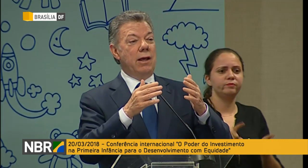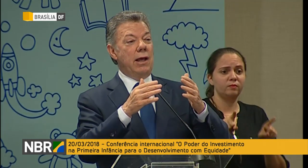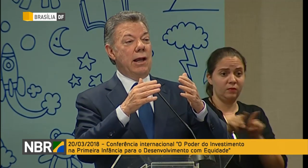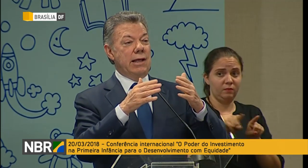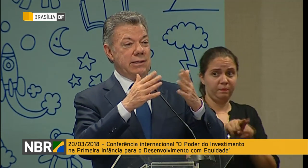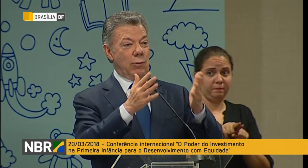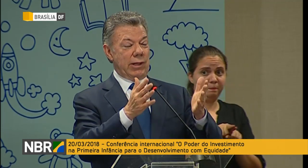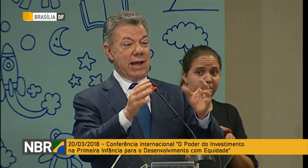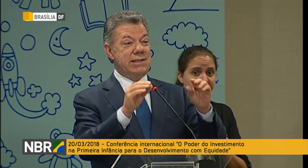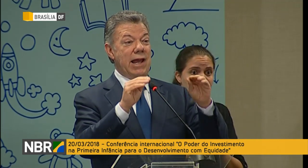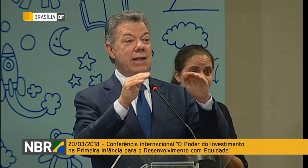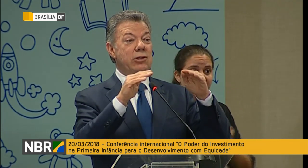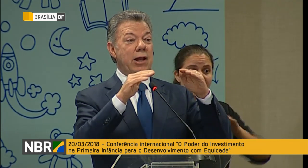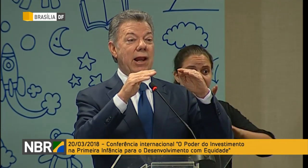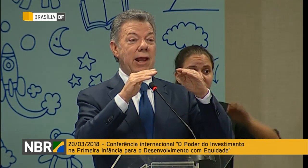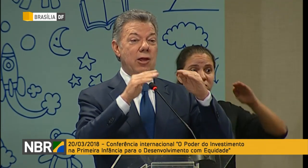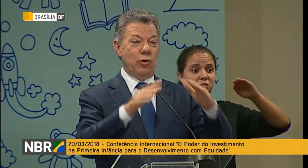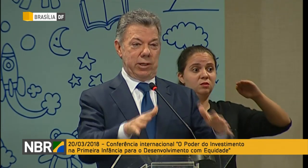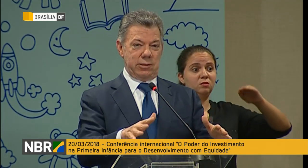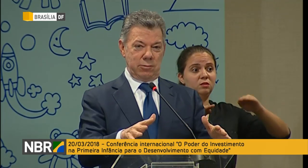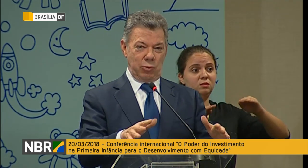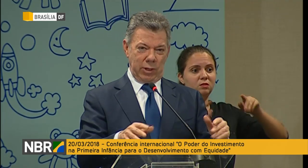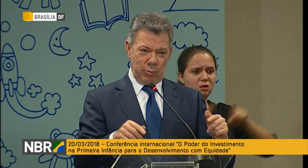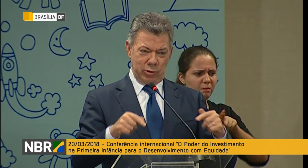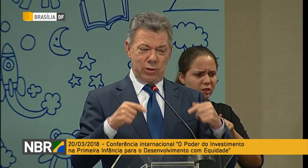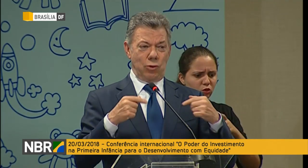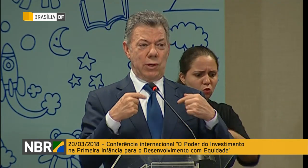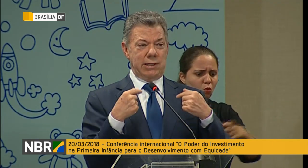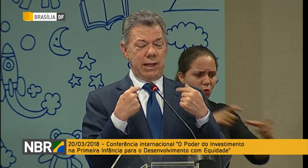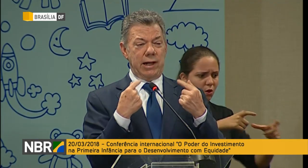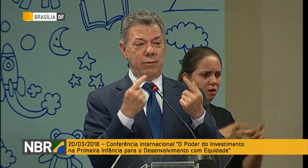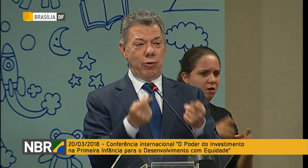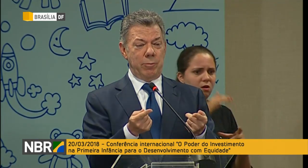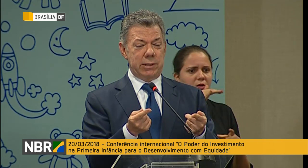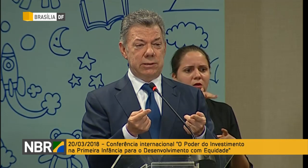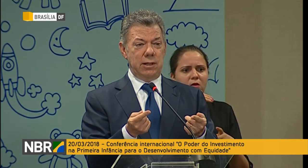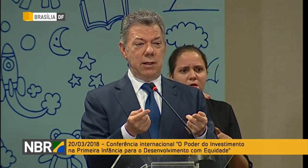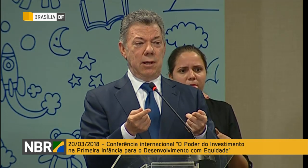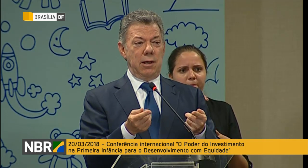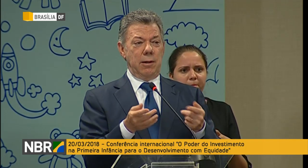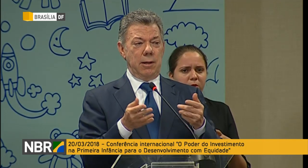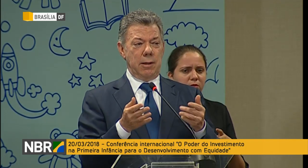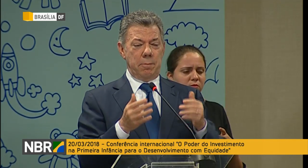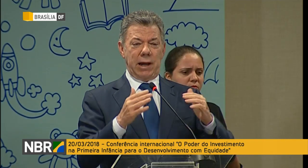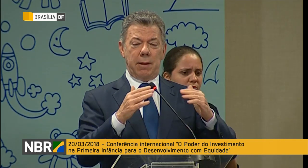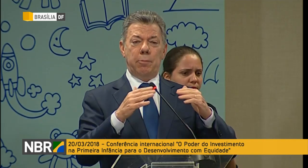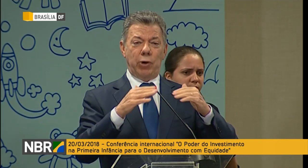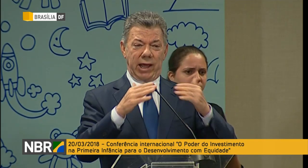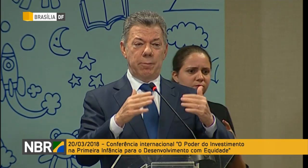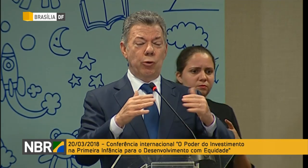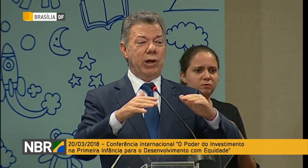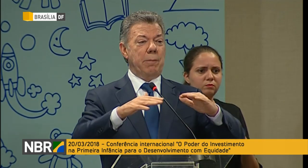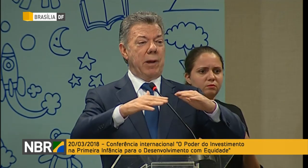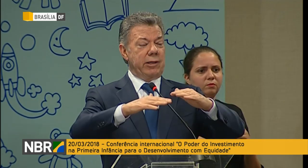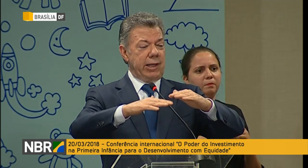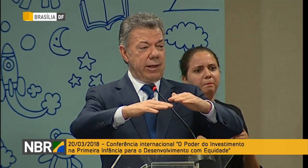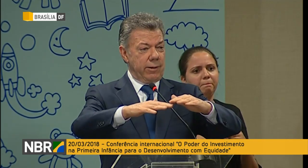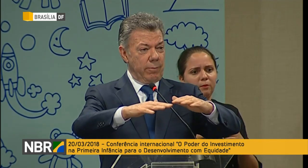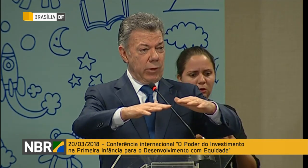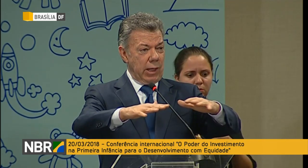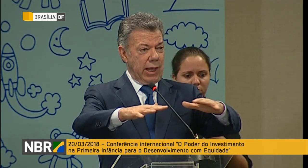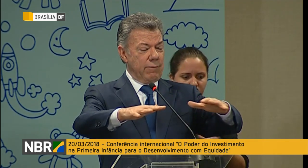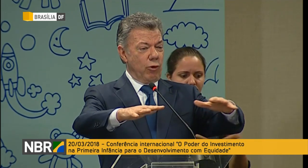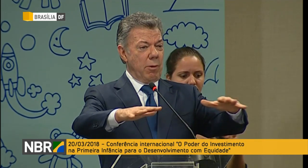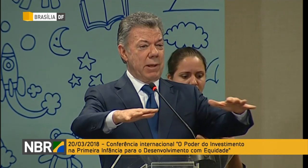mas também as desigualdades entre regiões, porque nós conseguimos uma série de reformas para, por